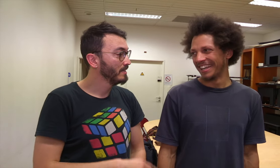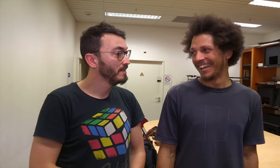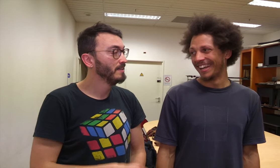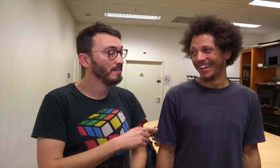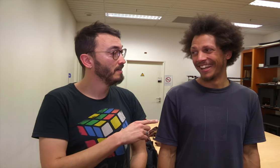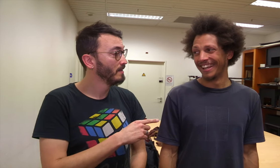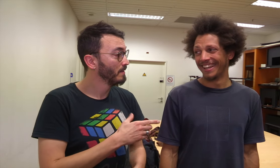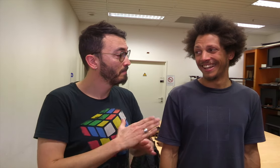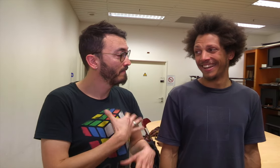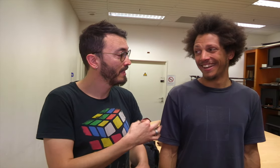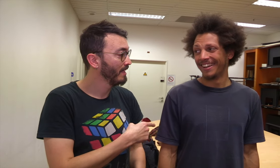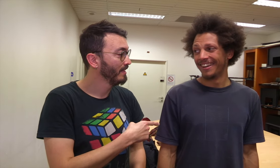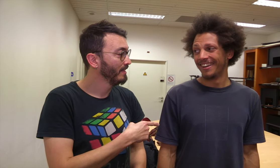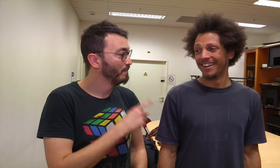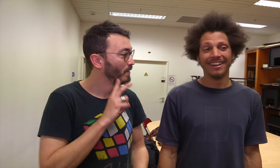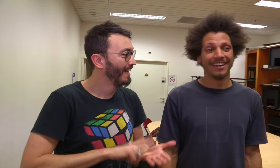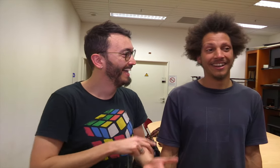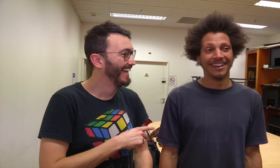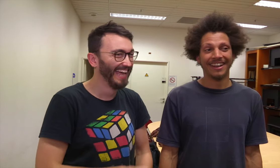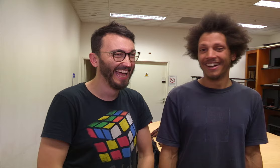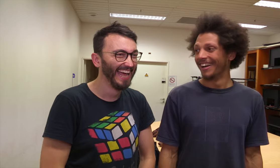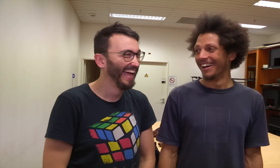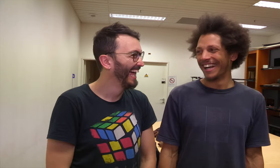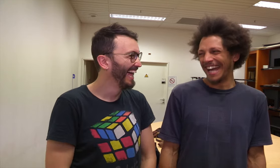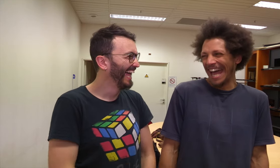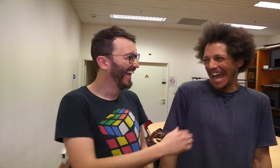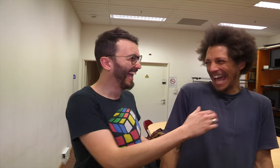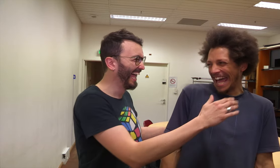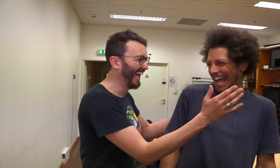Et aussi, tu es prêt à m'inviter ? Parce que moi, je ne dépense rien.